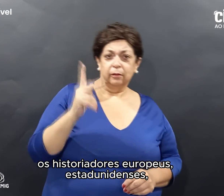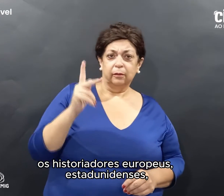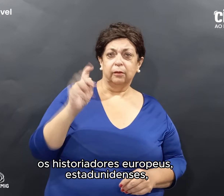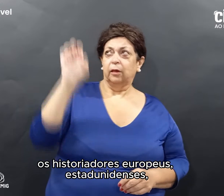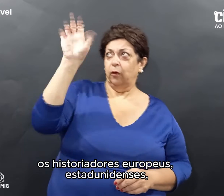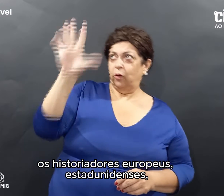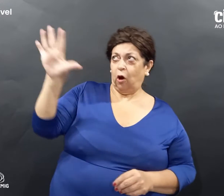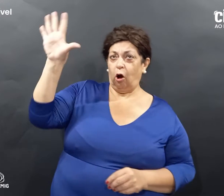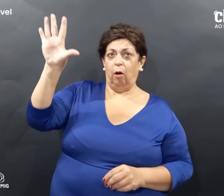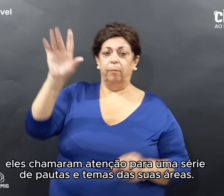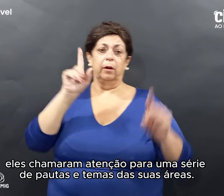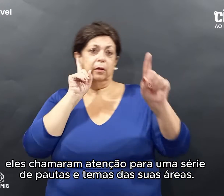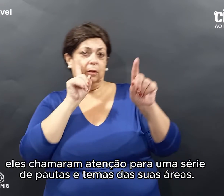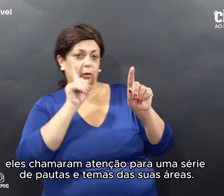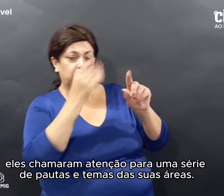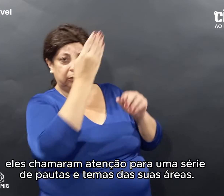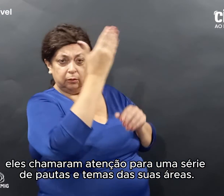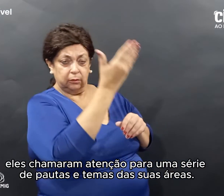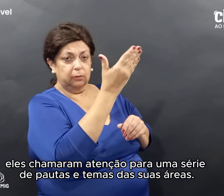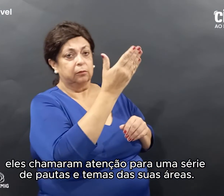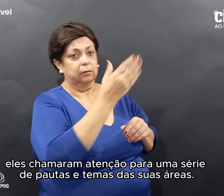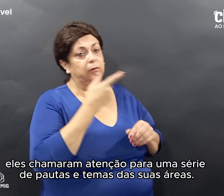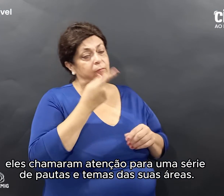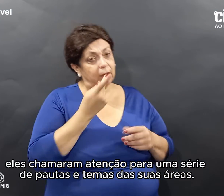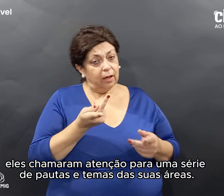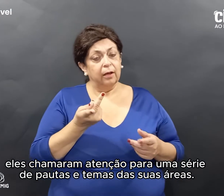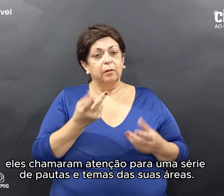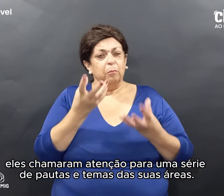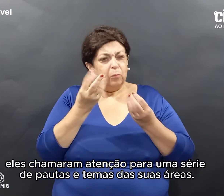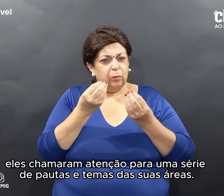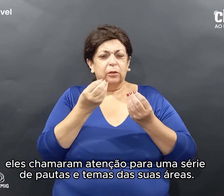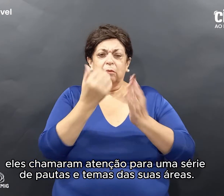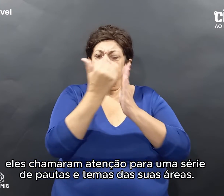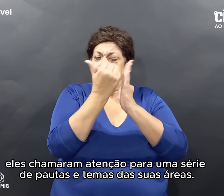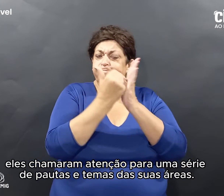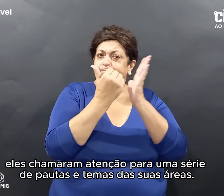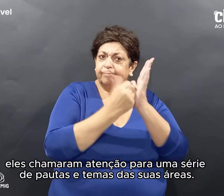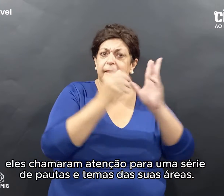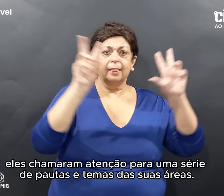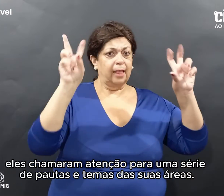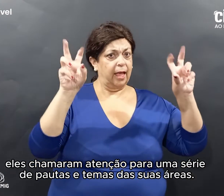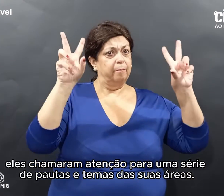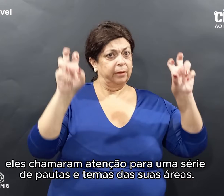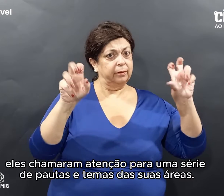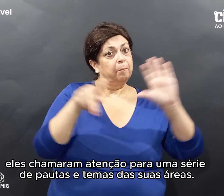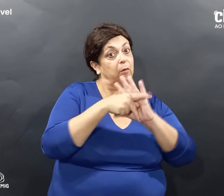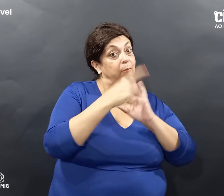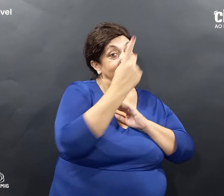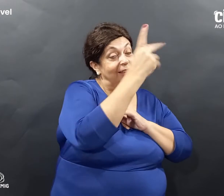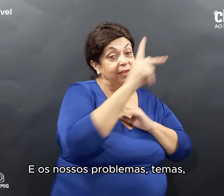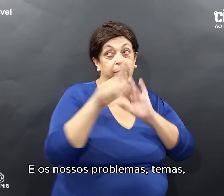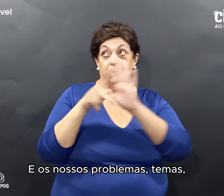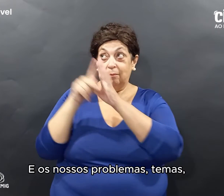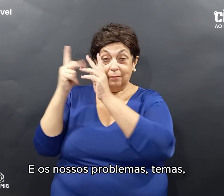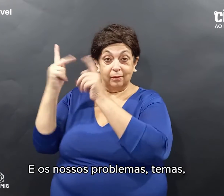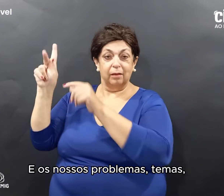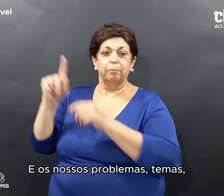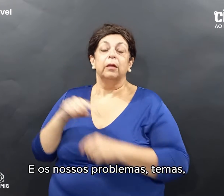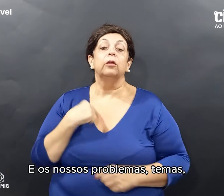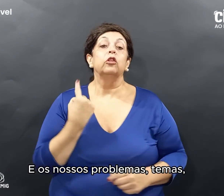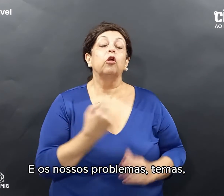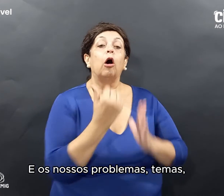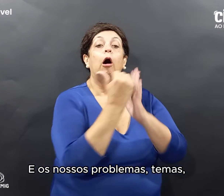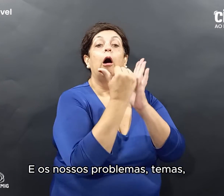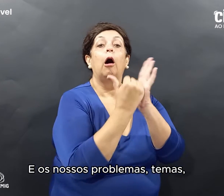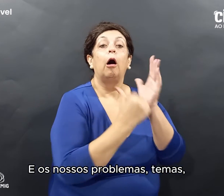europeus, estadunidenses, eles chamaram a atenção para uma série de pautas e temas, né, das suas áreas. E os